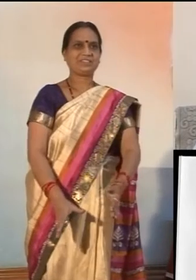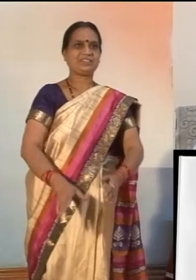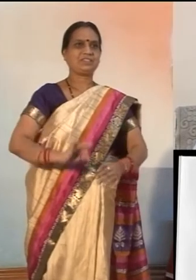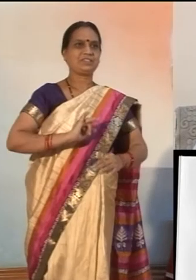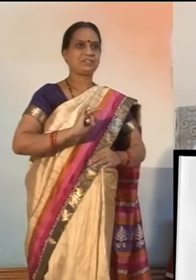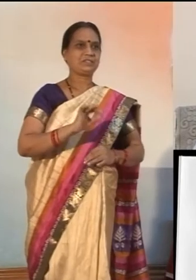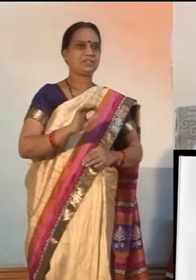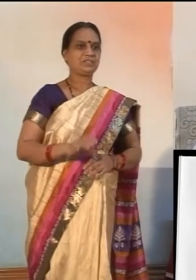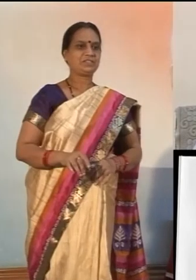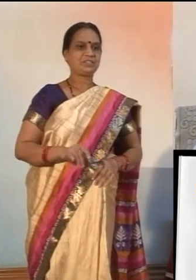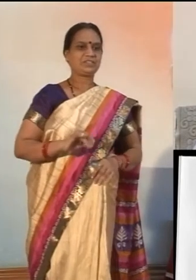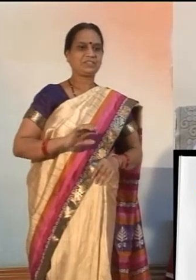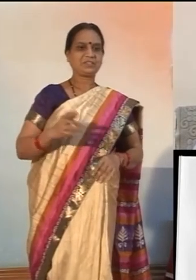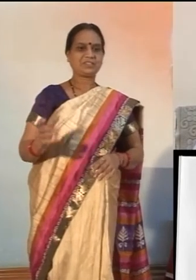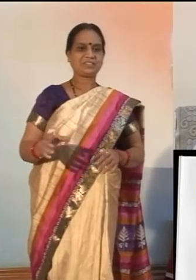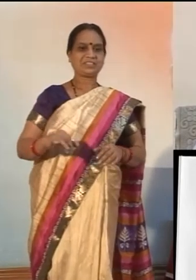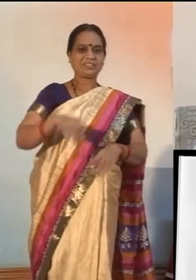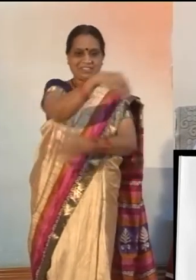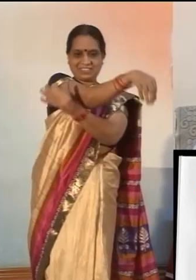क्योंकि उसने पैर को छुआ था।